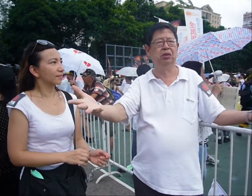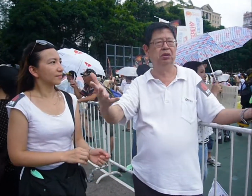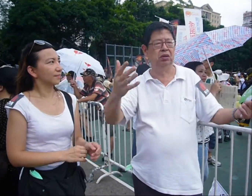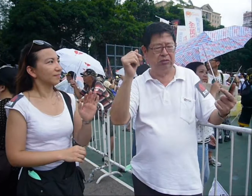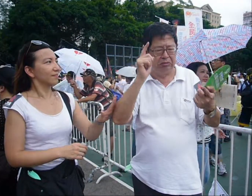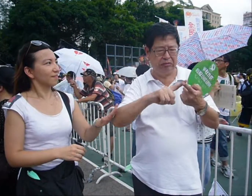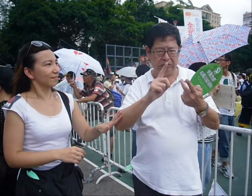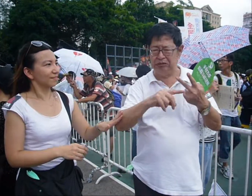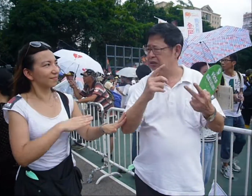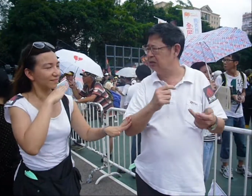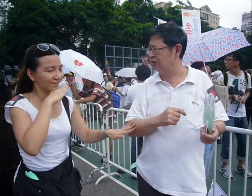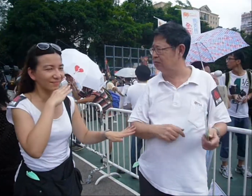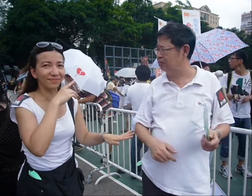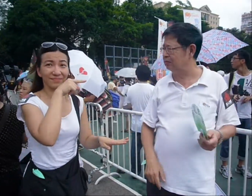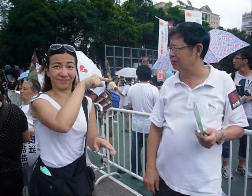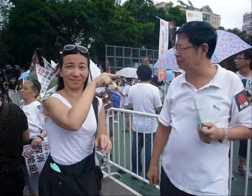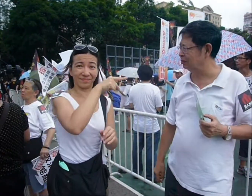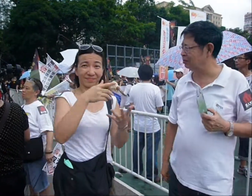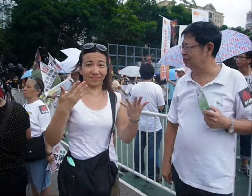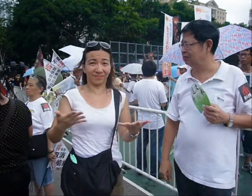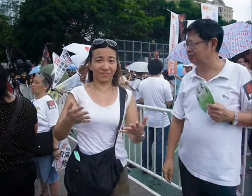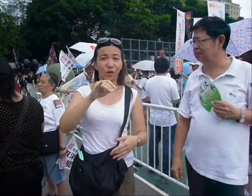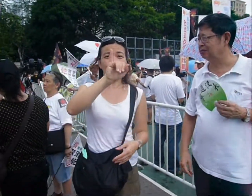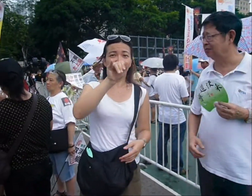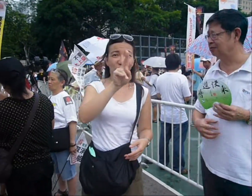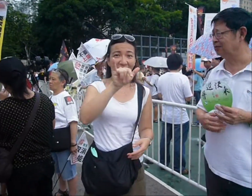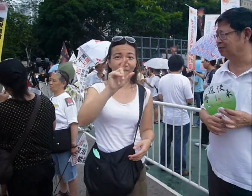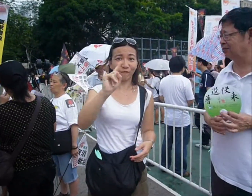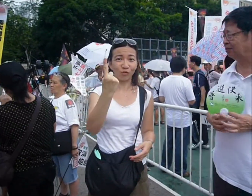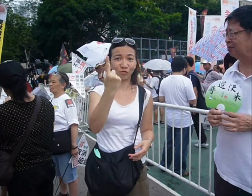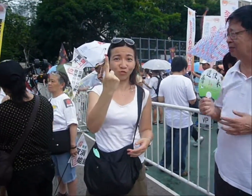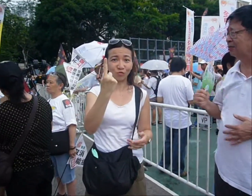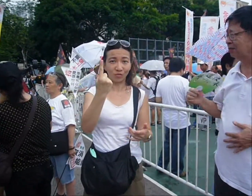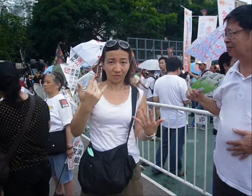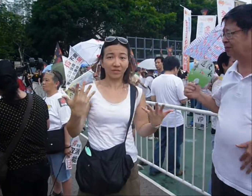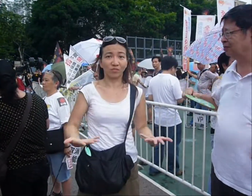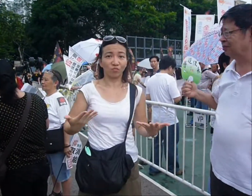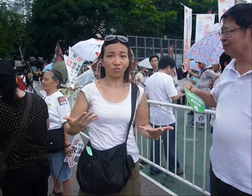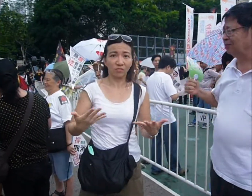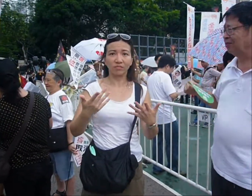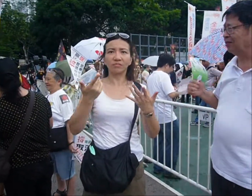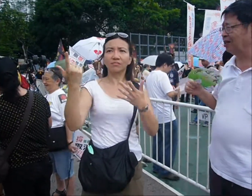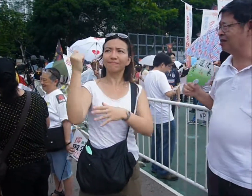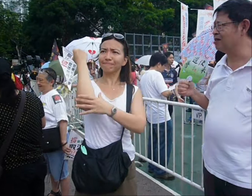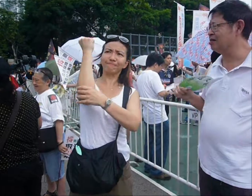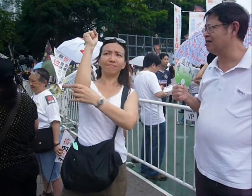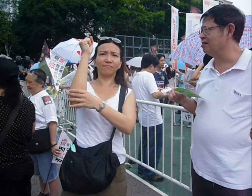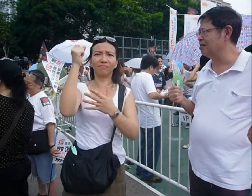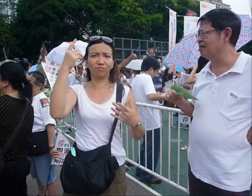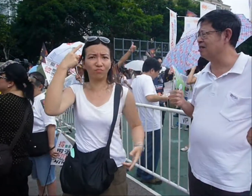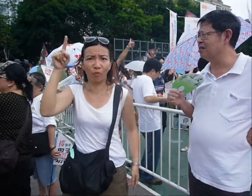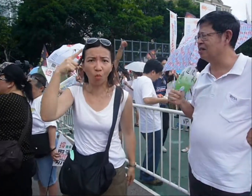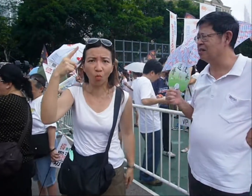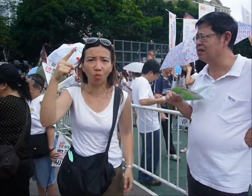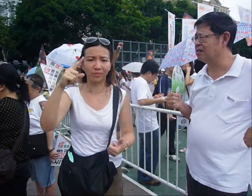嚟多次啦！我見到咧，大家未夠喉啊！呢、這個曾蔭權下台，好犀利咩？ 曾蔭權 下